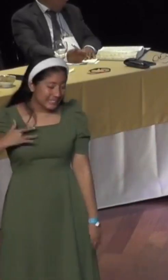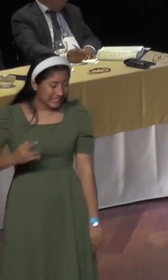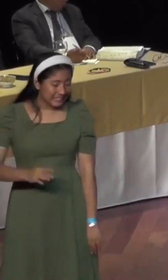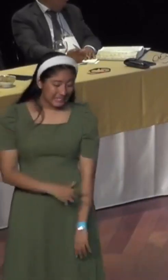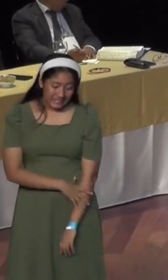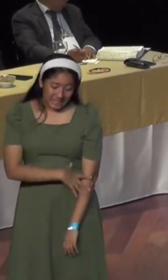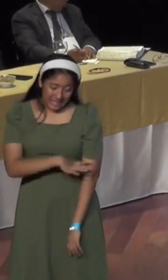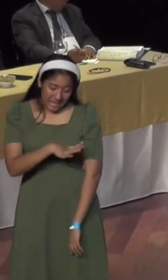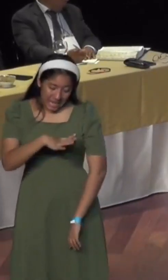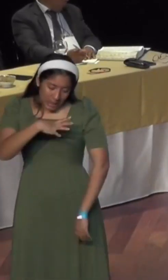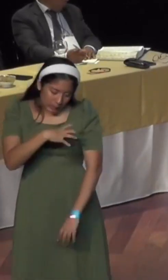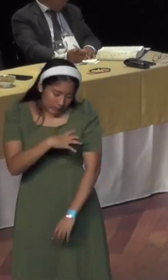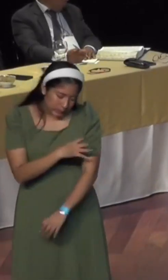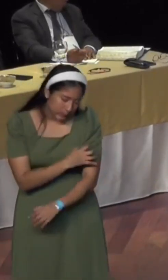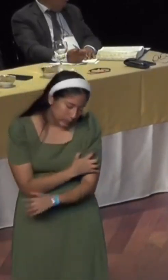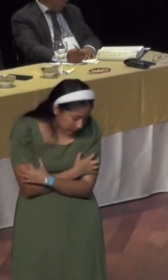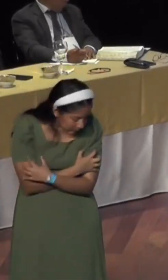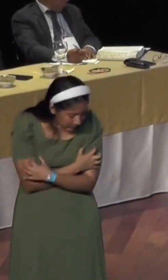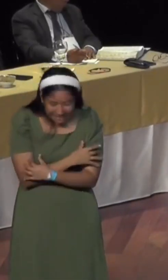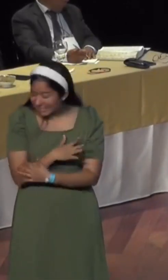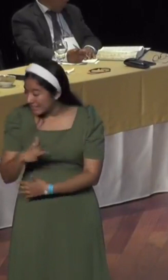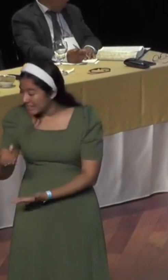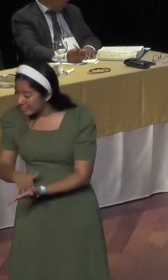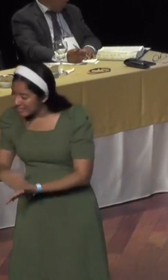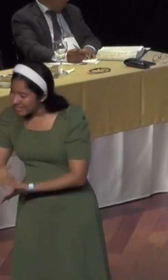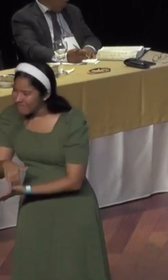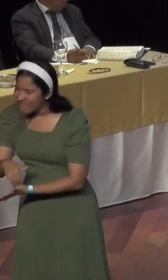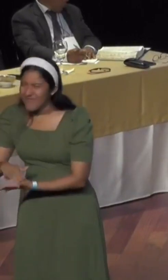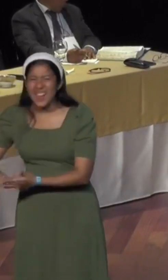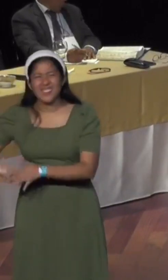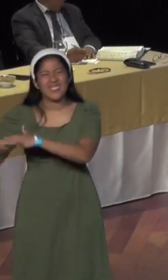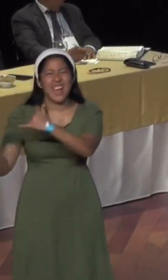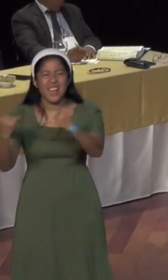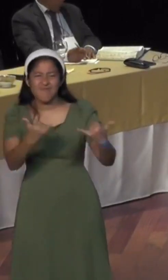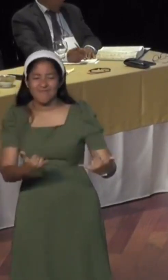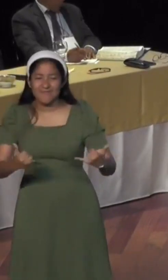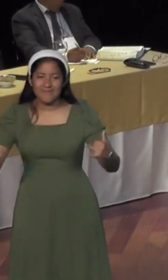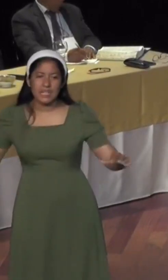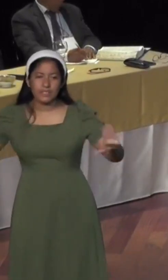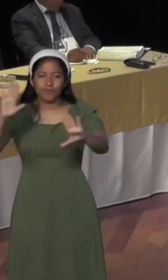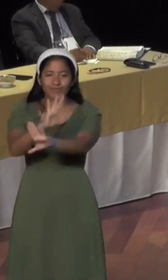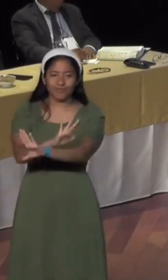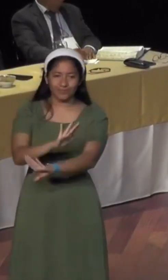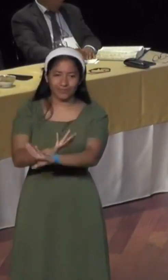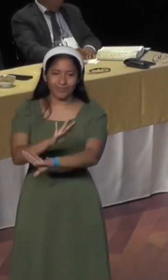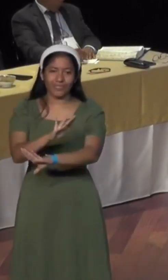ha triunfado. Pero si alguien en esta noche, en esta tarde,